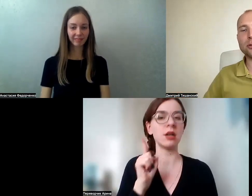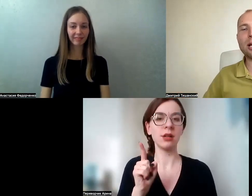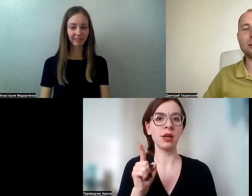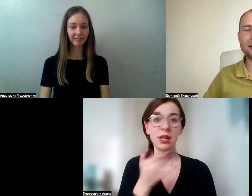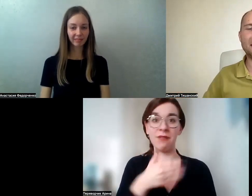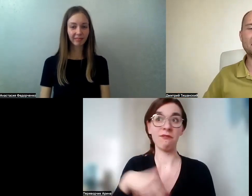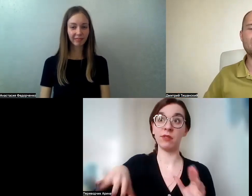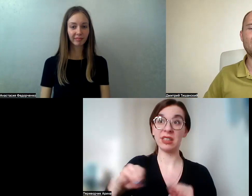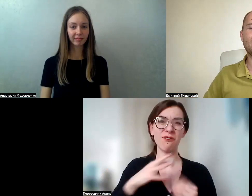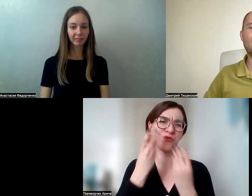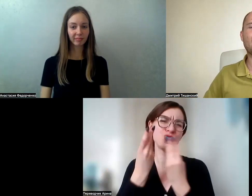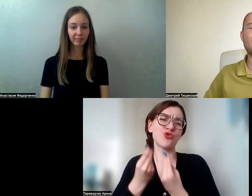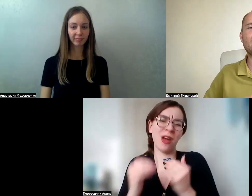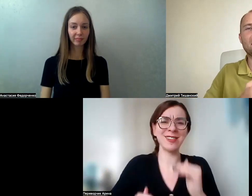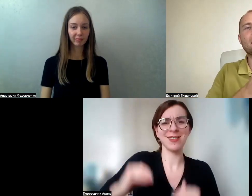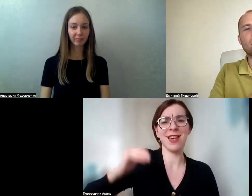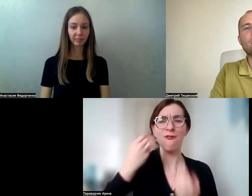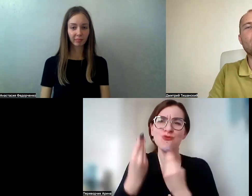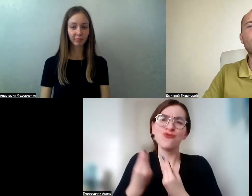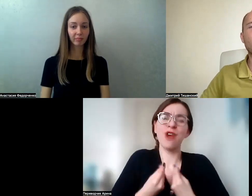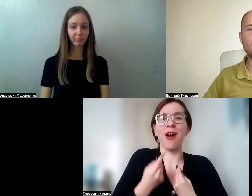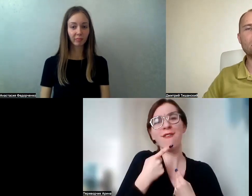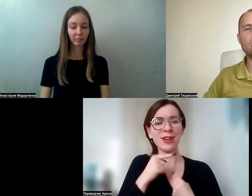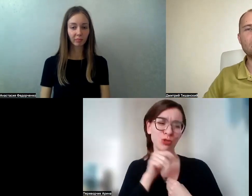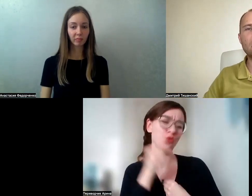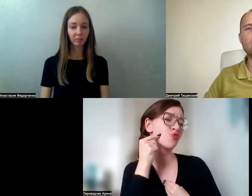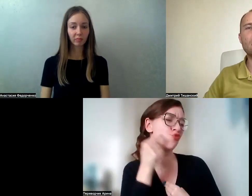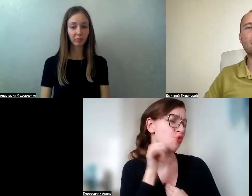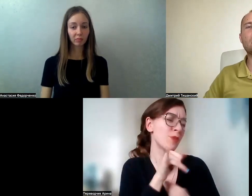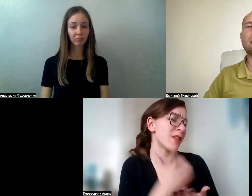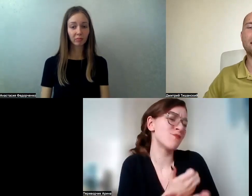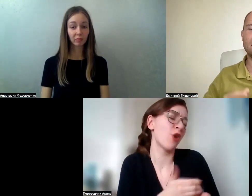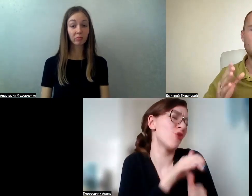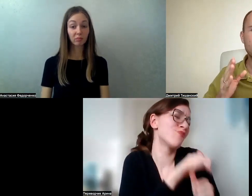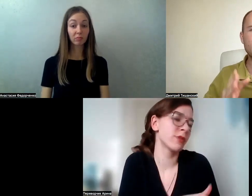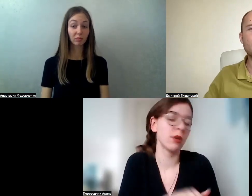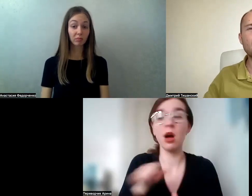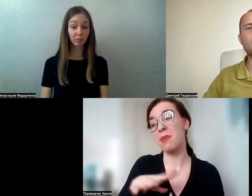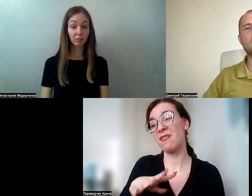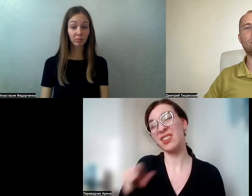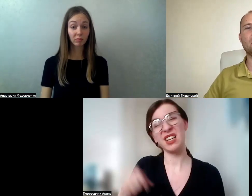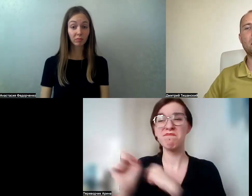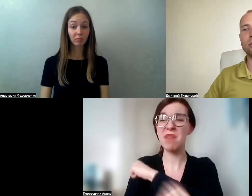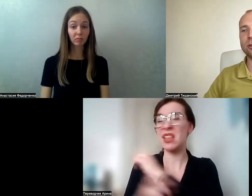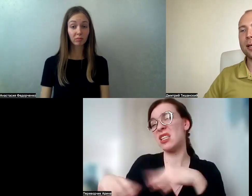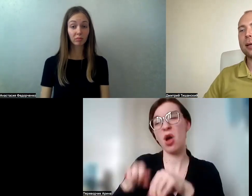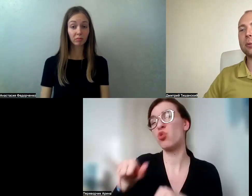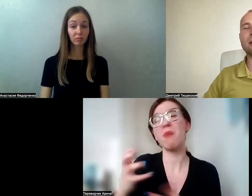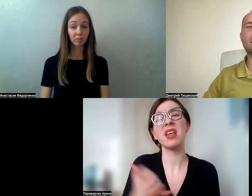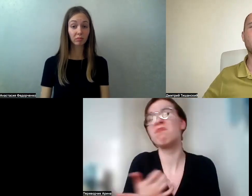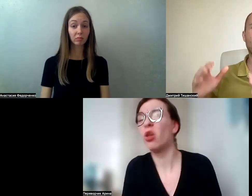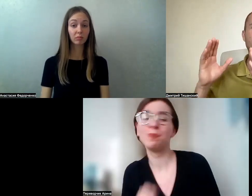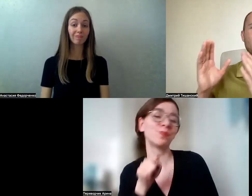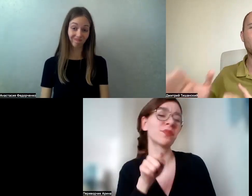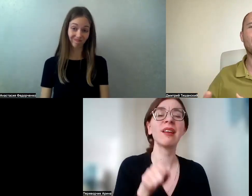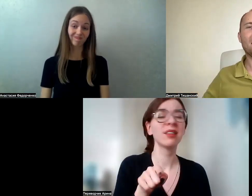всем внушают с детства, да, вот кому-то говорят, что ты глухой, у тебя что-то не получится, кому-то говорят, ты из бедной семьи, у тебя что-то не получится, кому-то